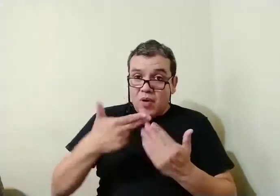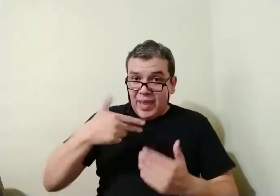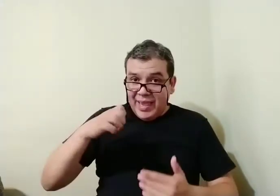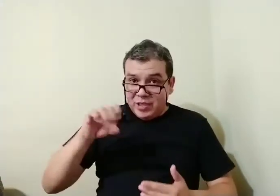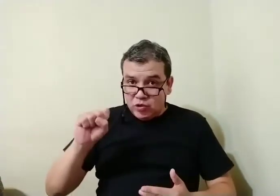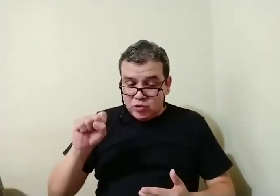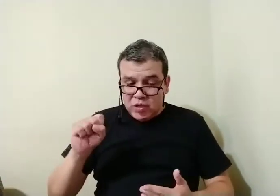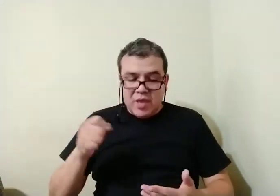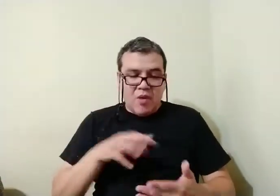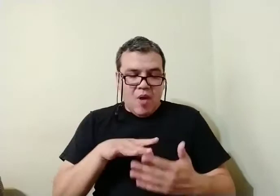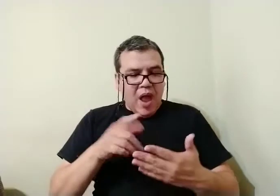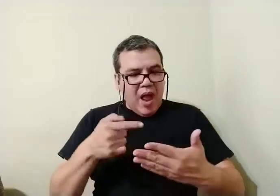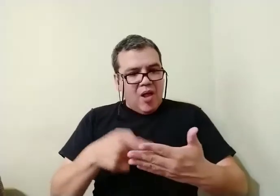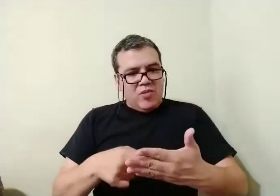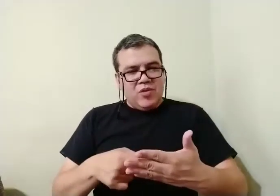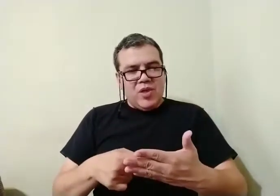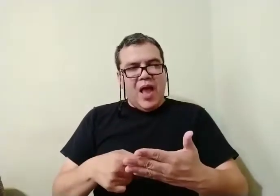en la iglesia primitiva.